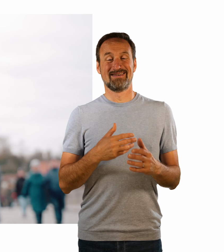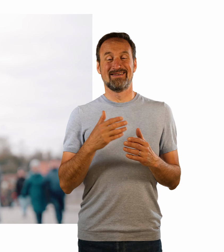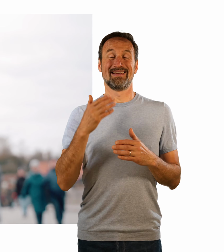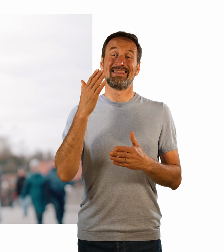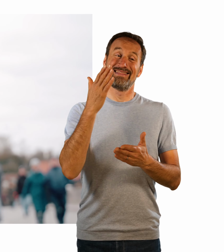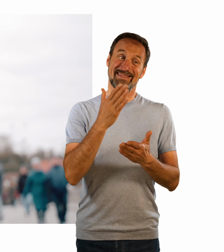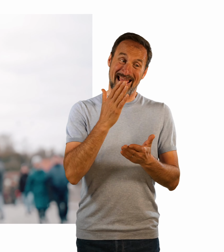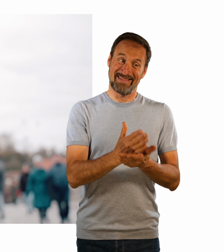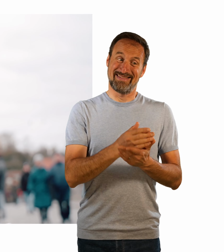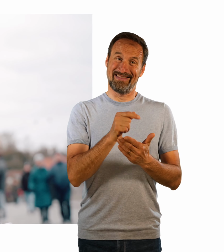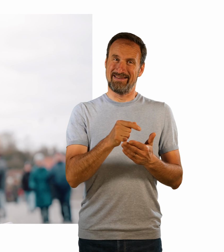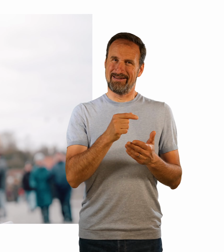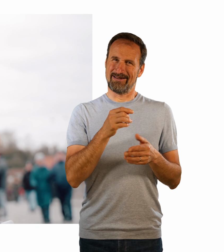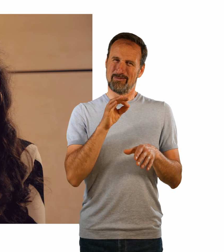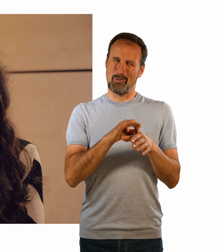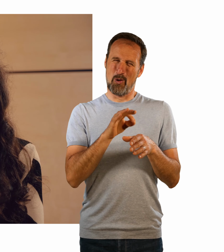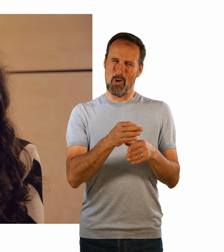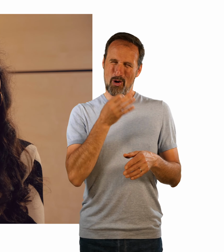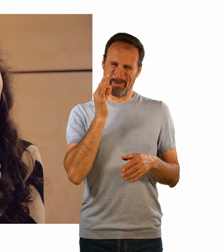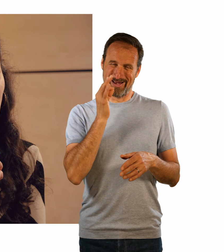Stunden über dem Ende der Verkostung.